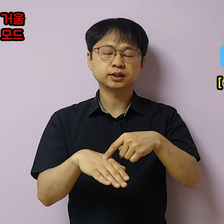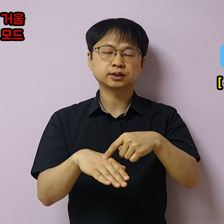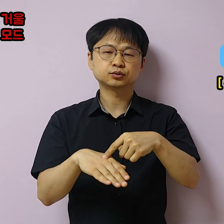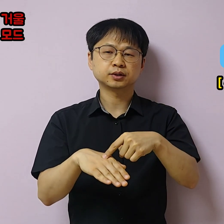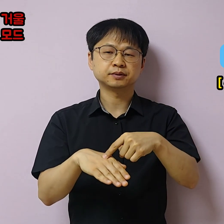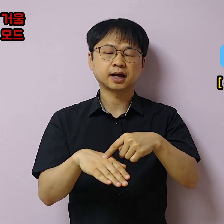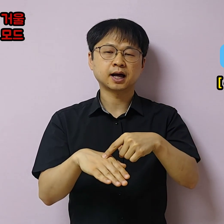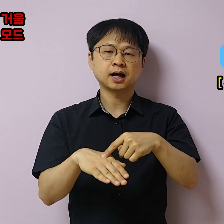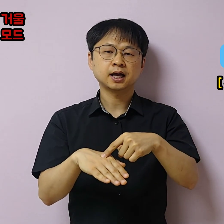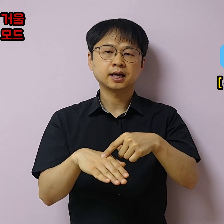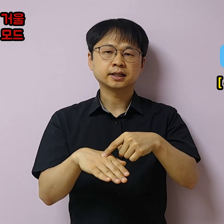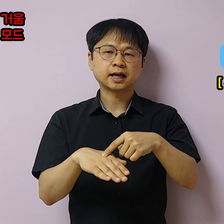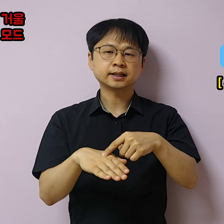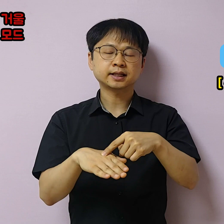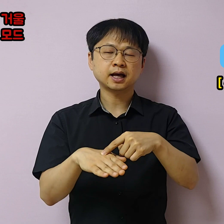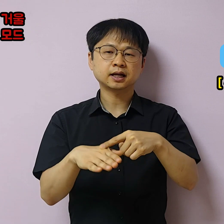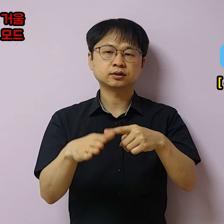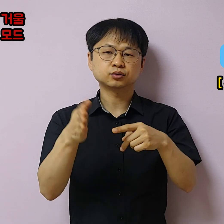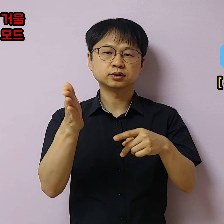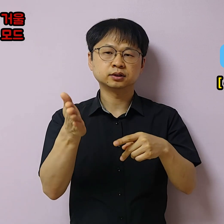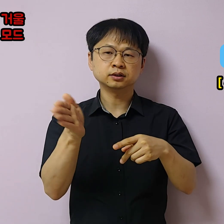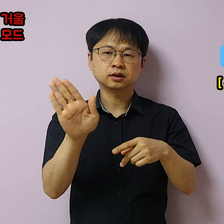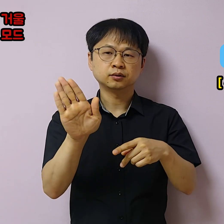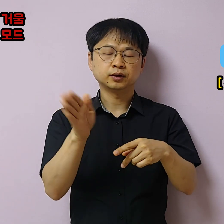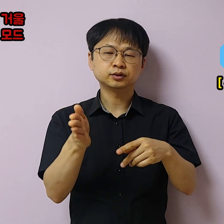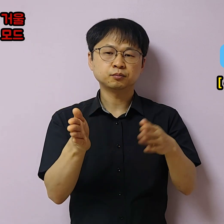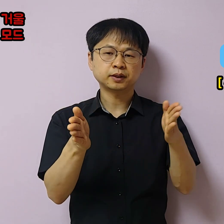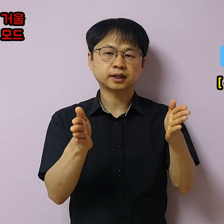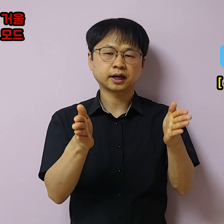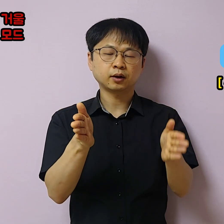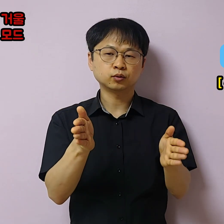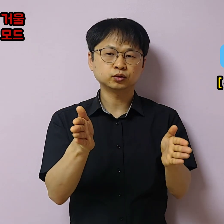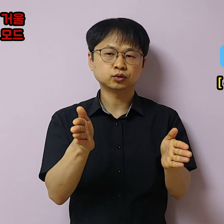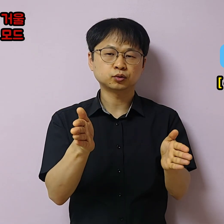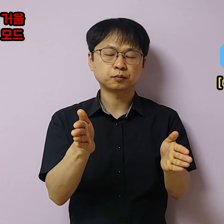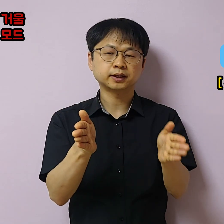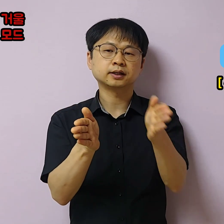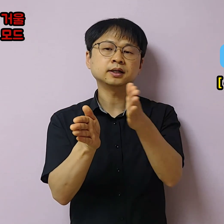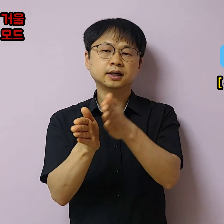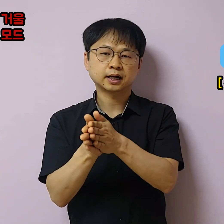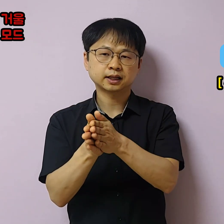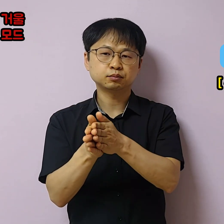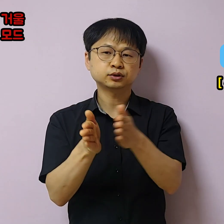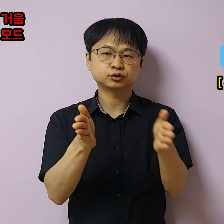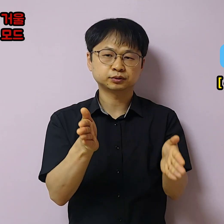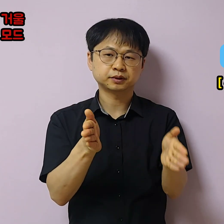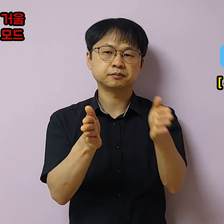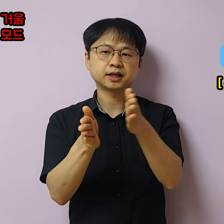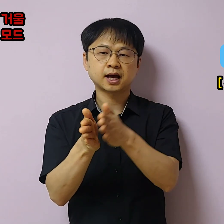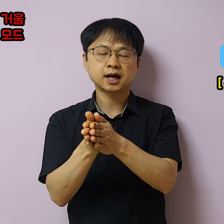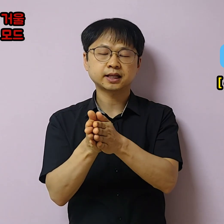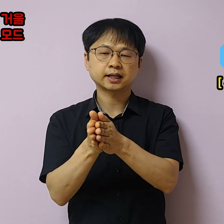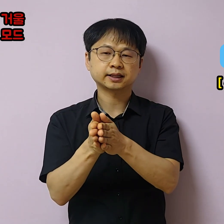손이란 수어입니다. 닿다라는 수어는 왼손바닥에 오른손 손바닥을 갖다 붙여주시면 됩니다.